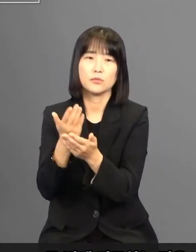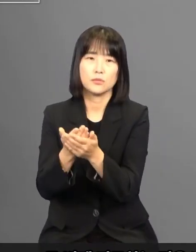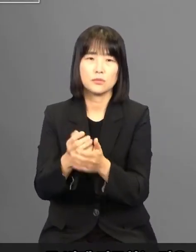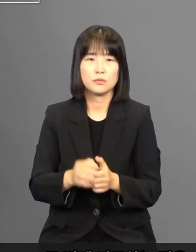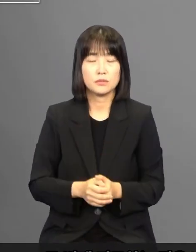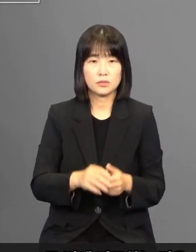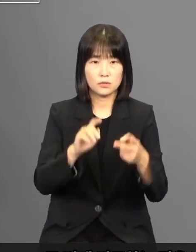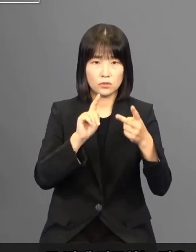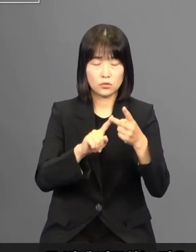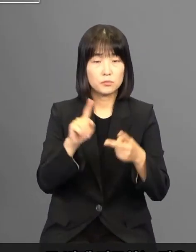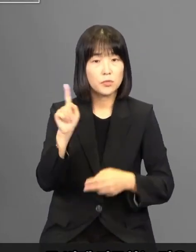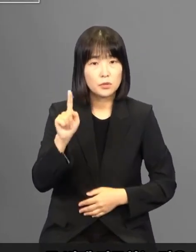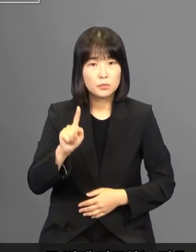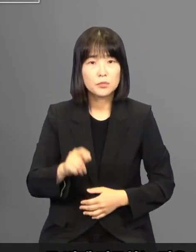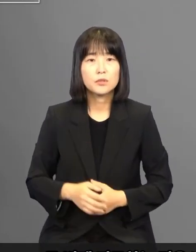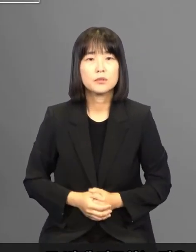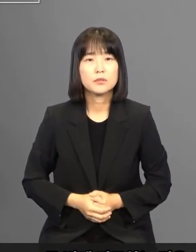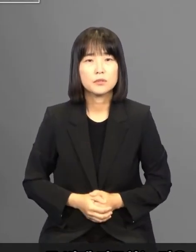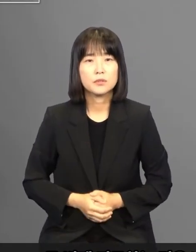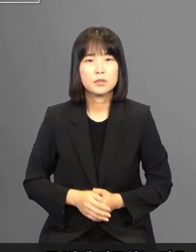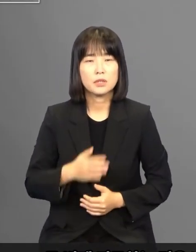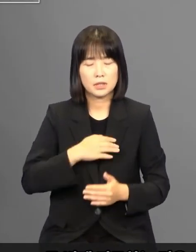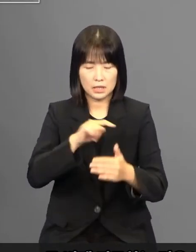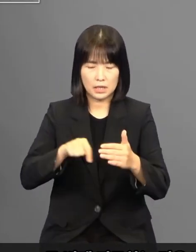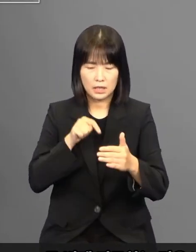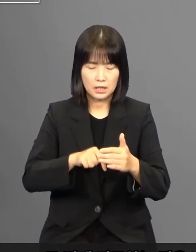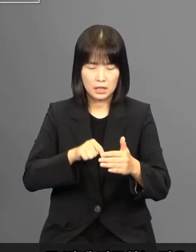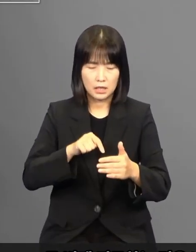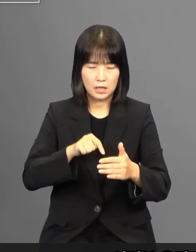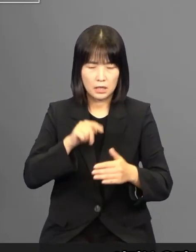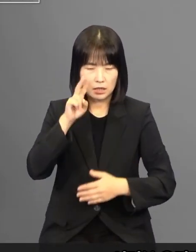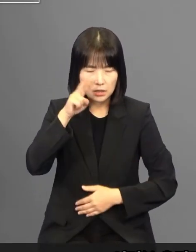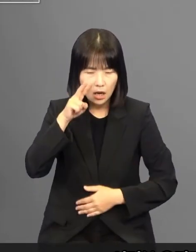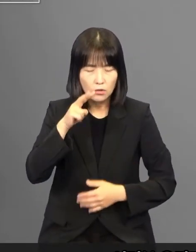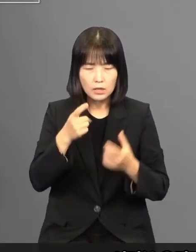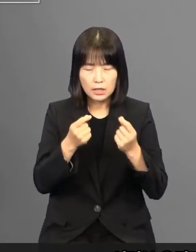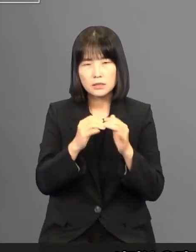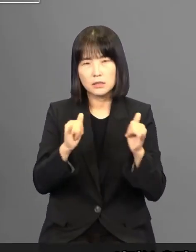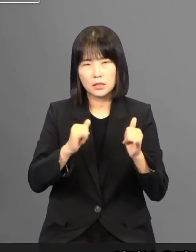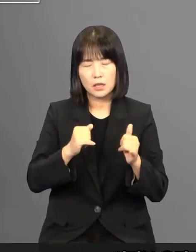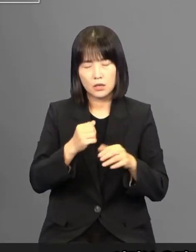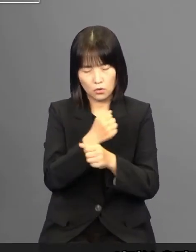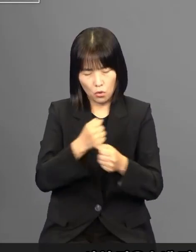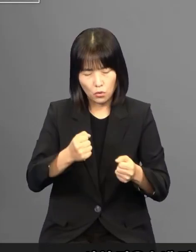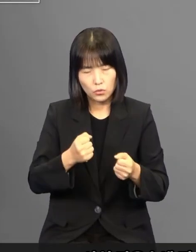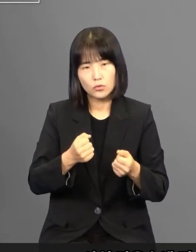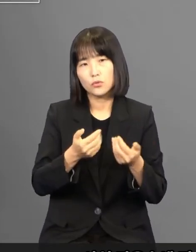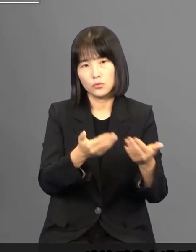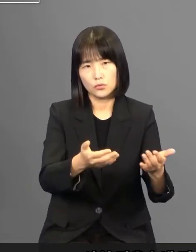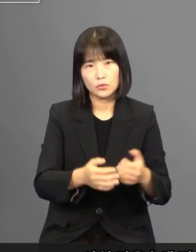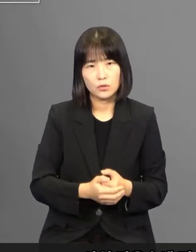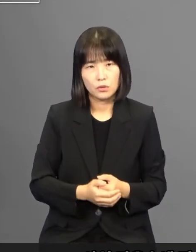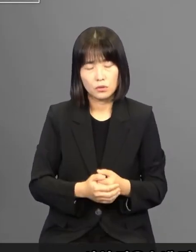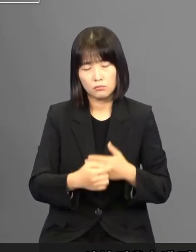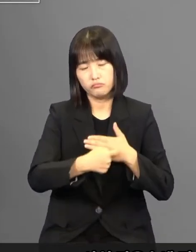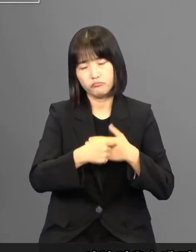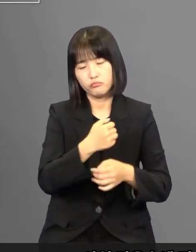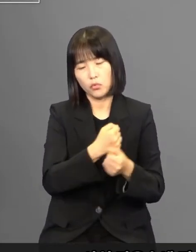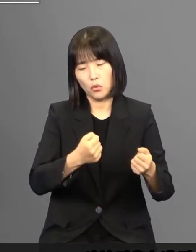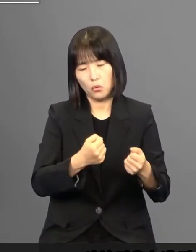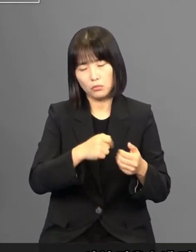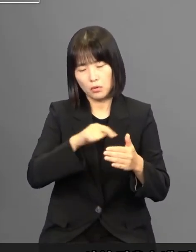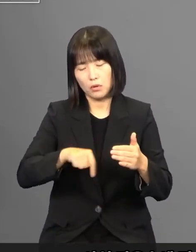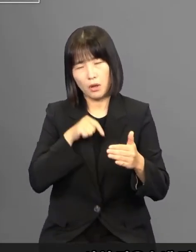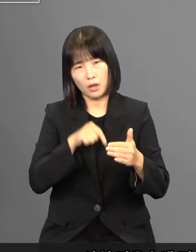번째 기도하는 것은 내 안의 사울을 용서하는 것입니다. 여러분, 우리가 용서했다고 하지만 사실 마음속에 저